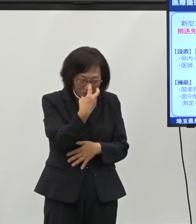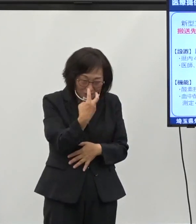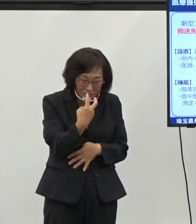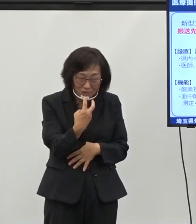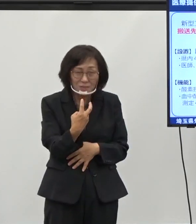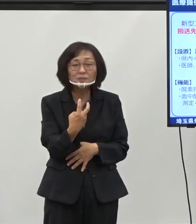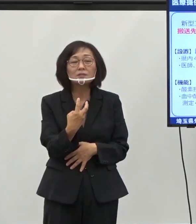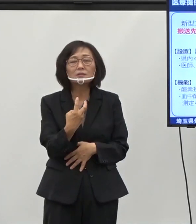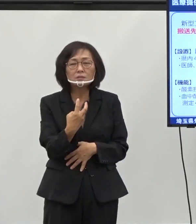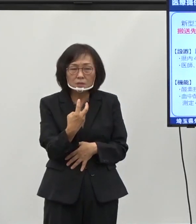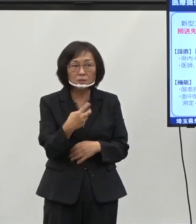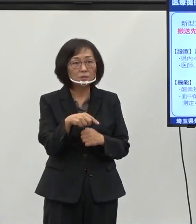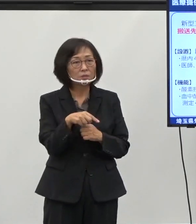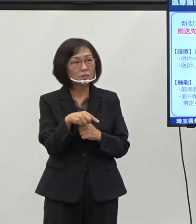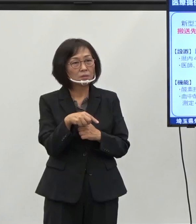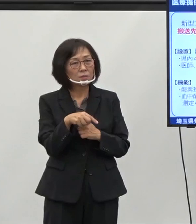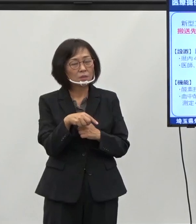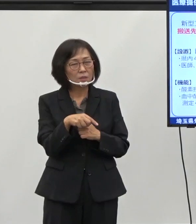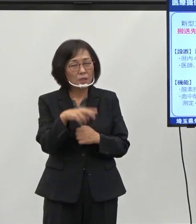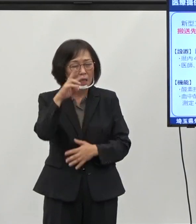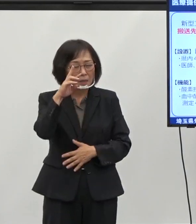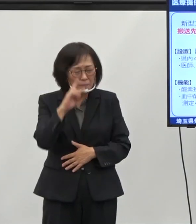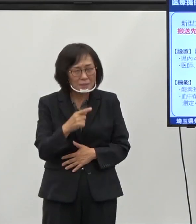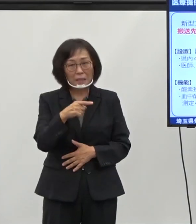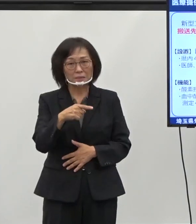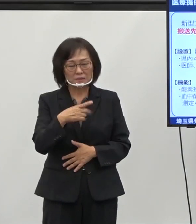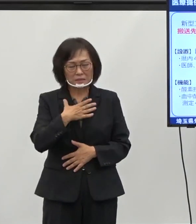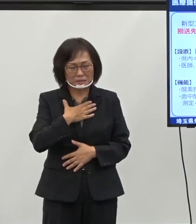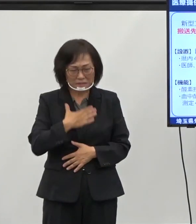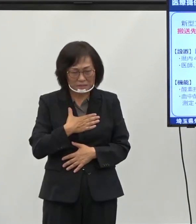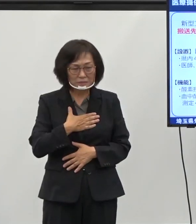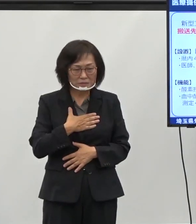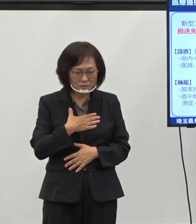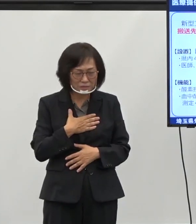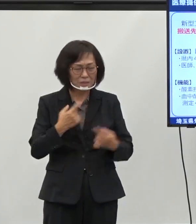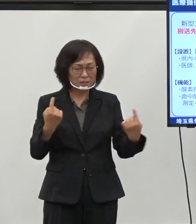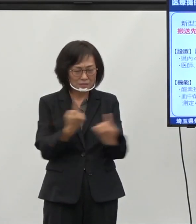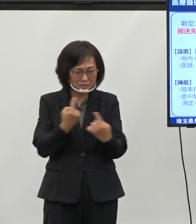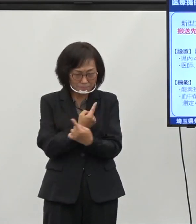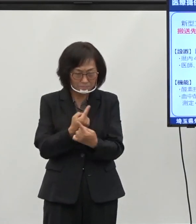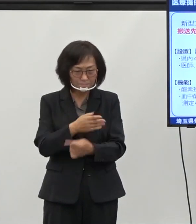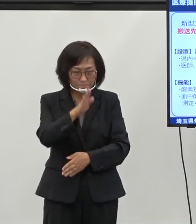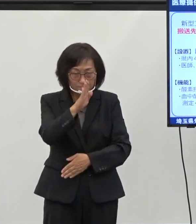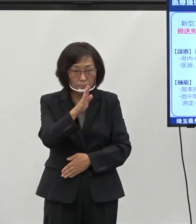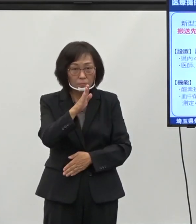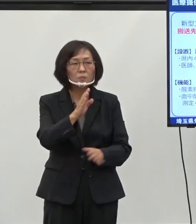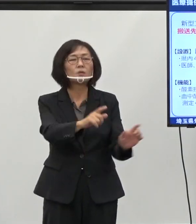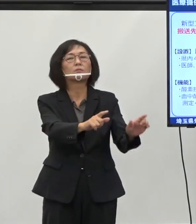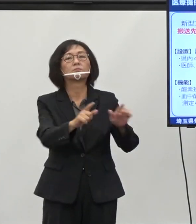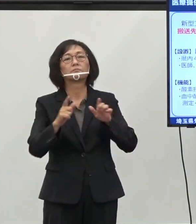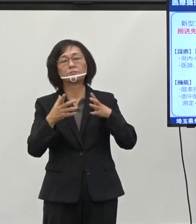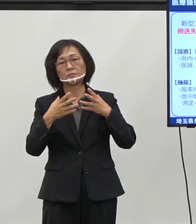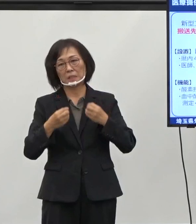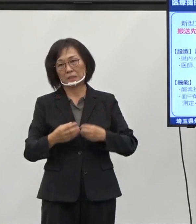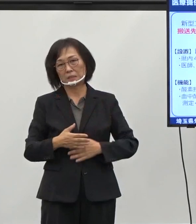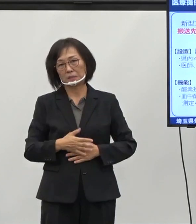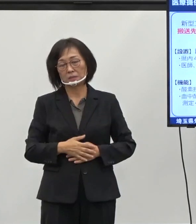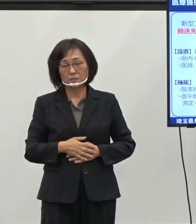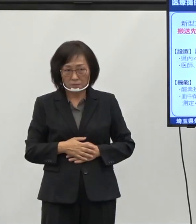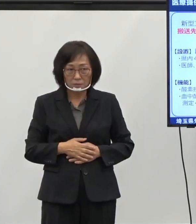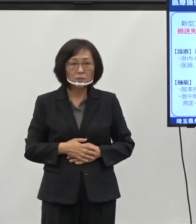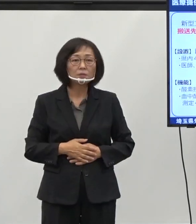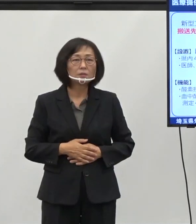れをあくまでも誤ちであったので修正しますと、こういったまずは報告がありました。その時点